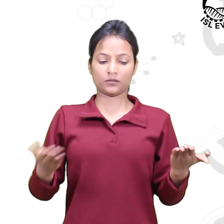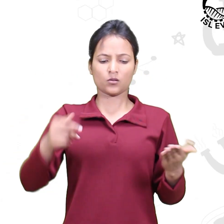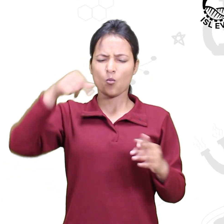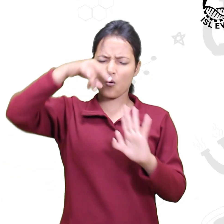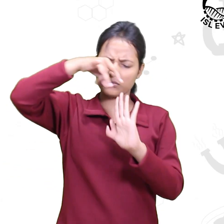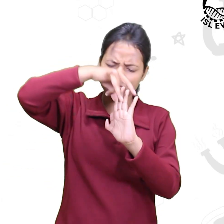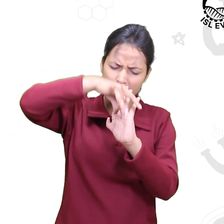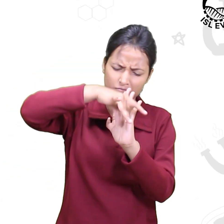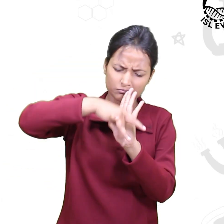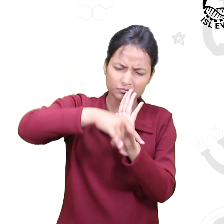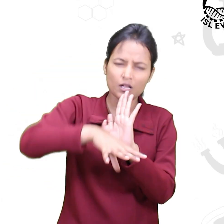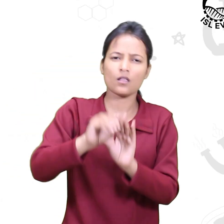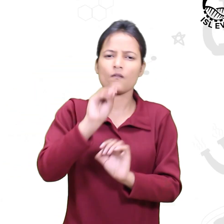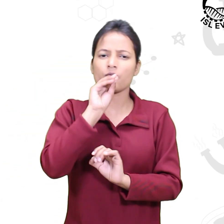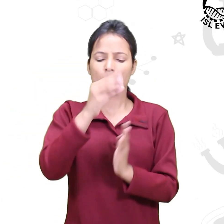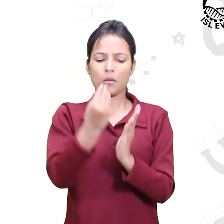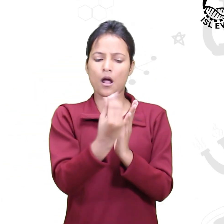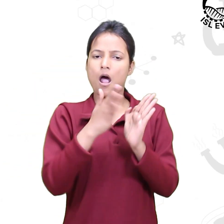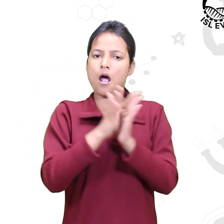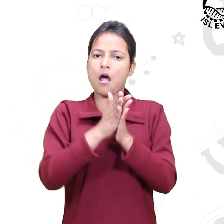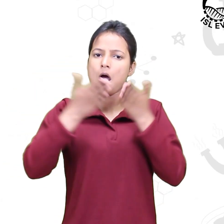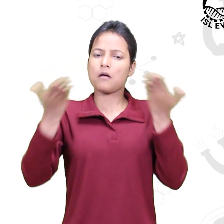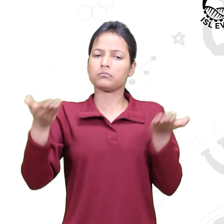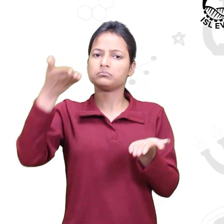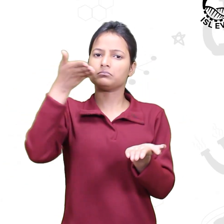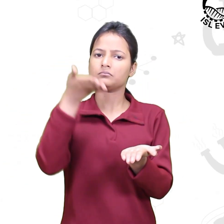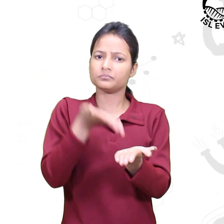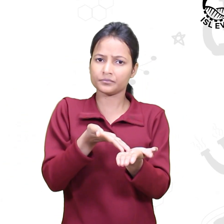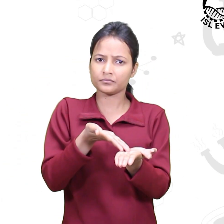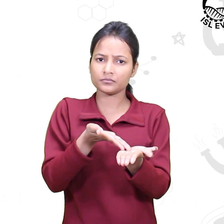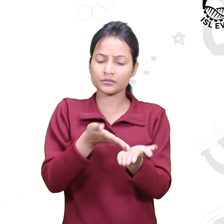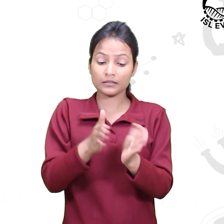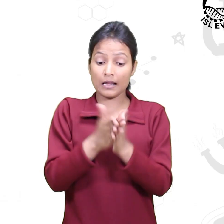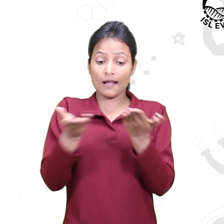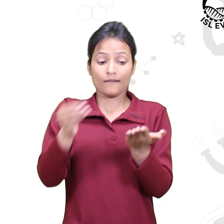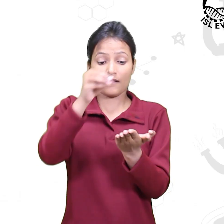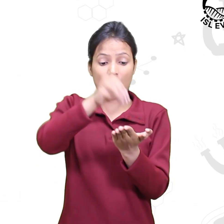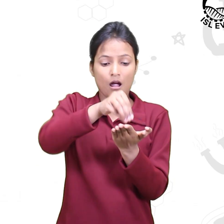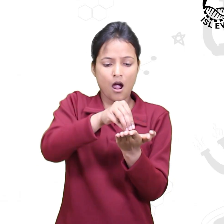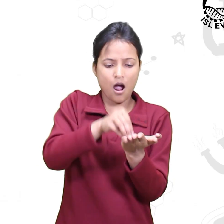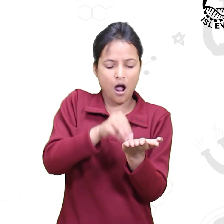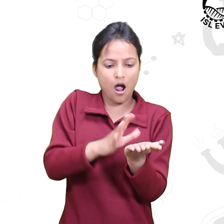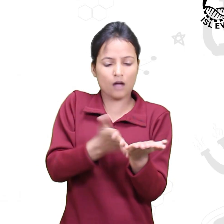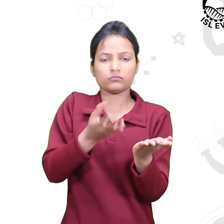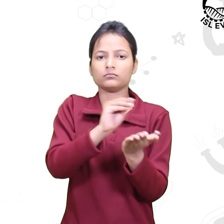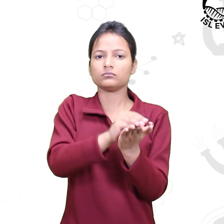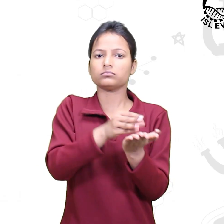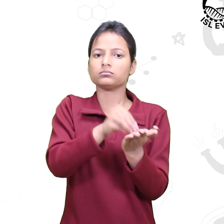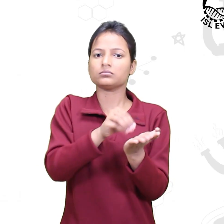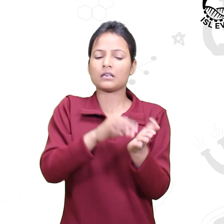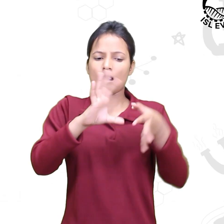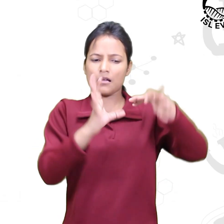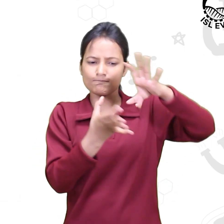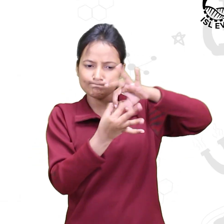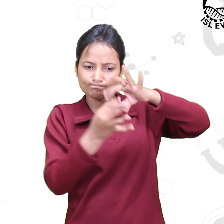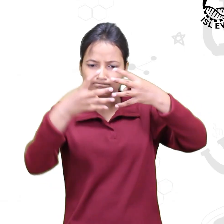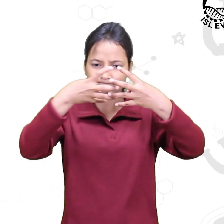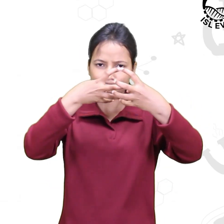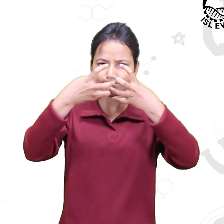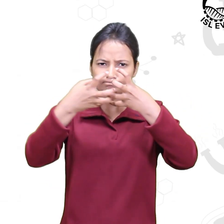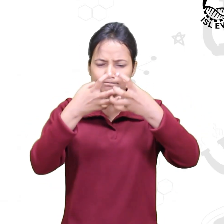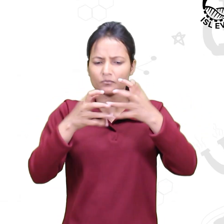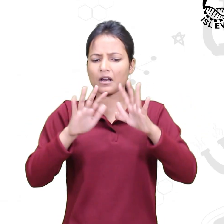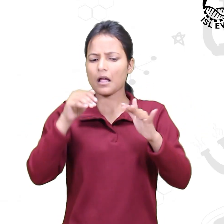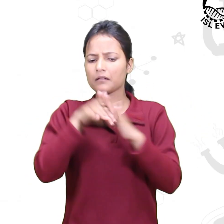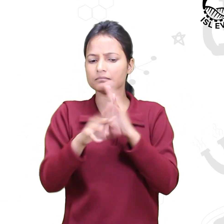की जो भी इन्फॉर्मेशन है वो उस होल जीनोम सीक्वेंस में छुपी रहती है। तो हम जब होल जीनोम सीक्वेंसिंग करते हैं तो हमारे सामने पूरा उसका सीक्वेंस सामने आ जाता है और हमें पता